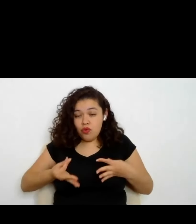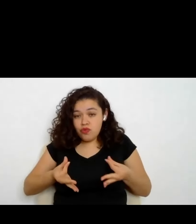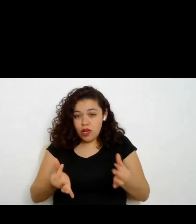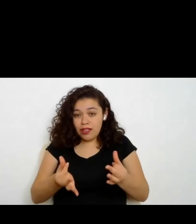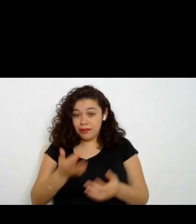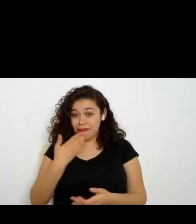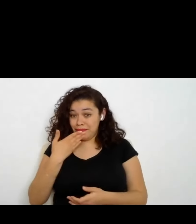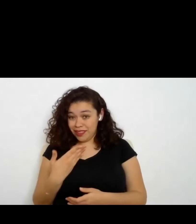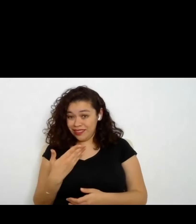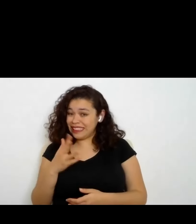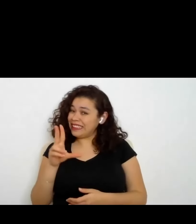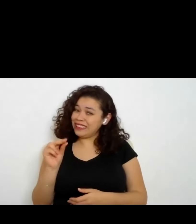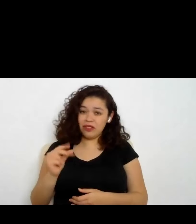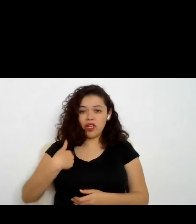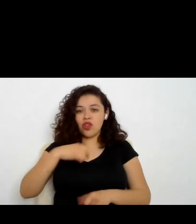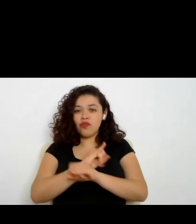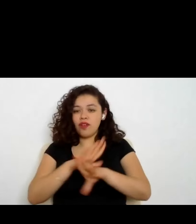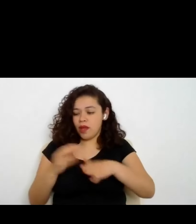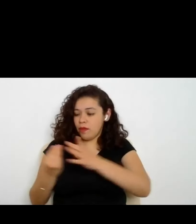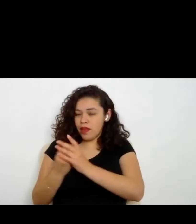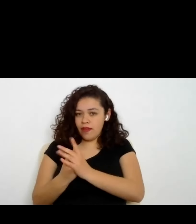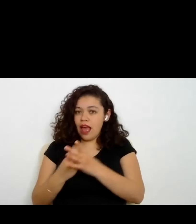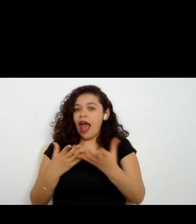porque no estoy teniendo datos personales